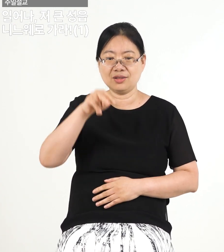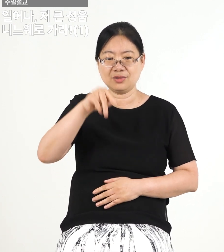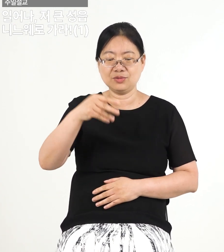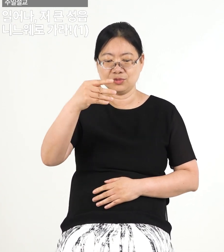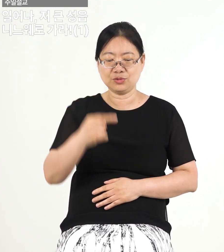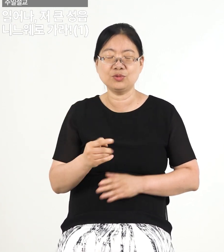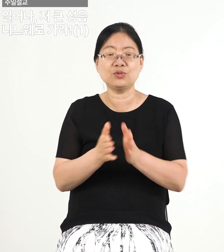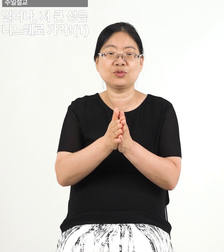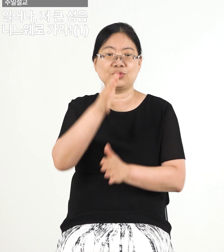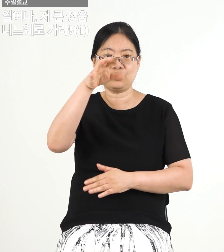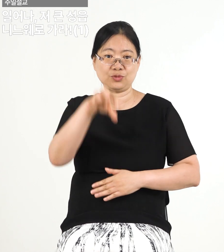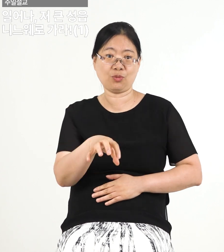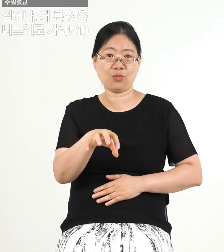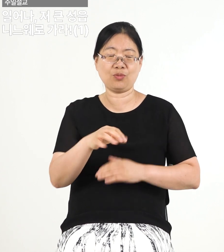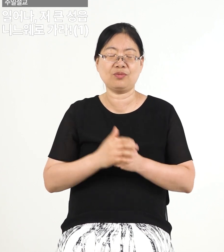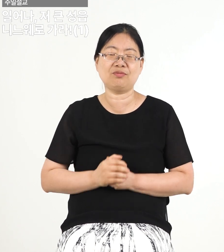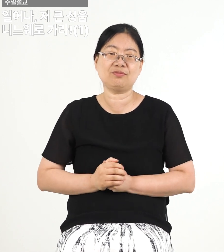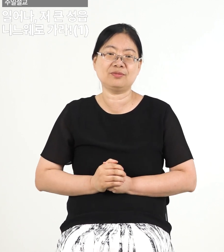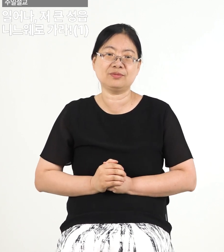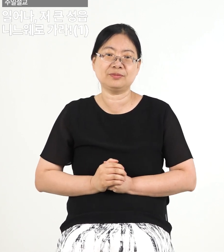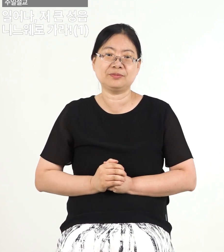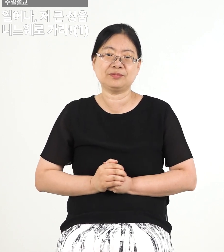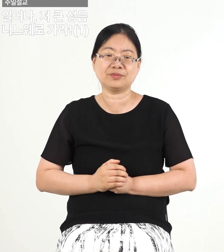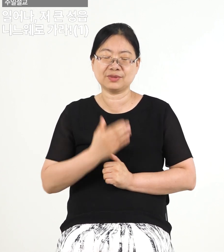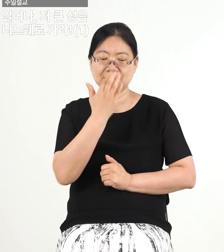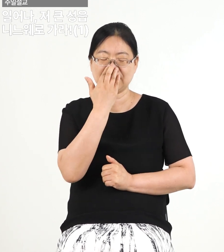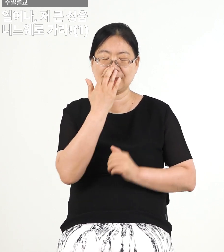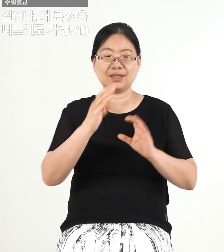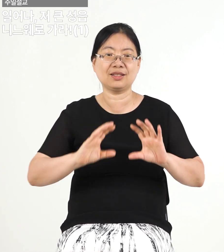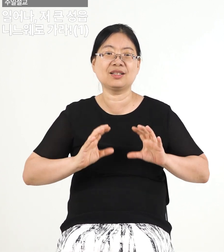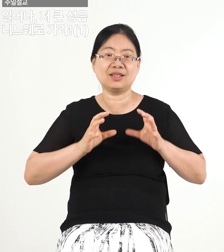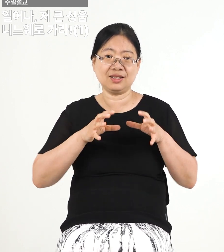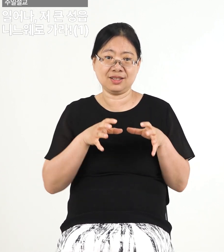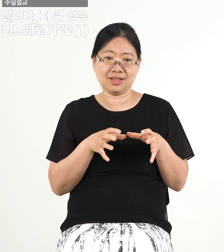수도입니다. 그러니까 이스라엘을